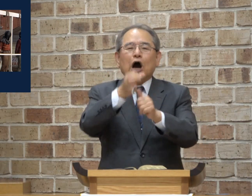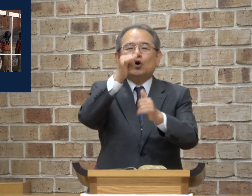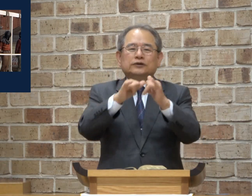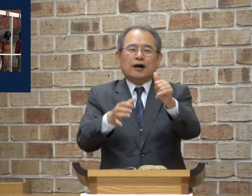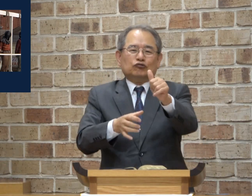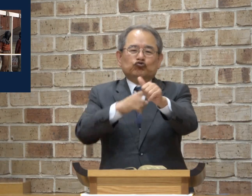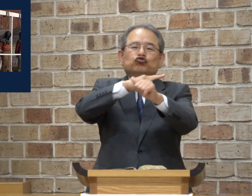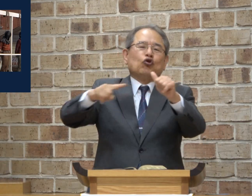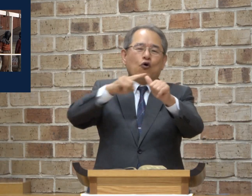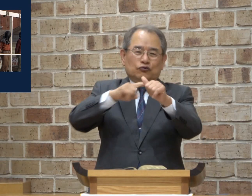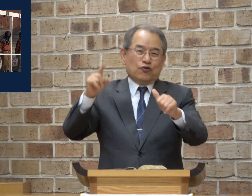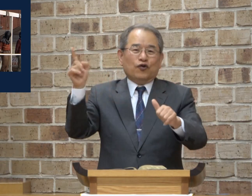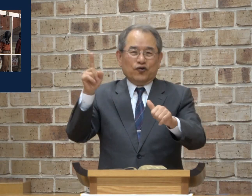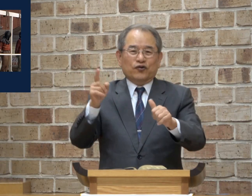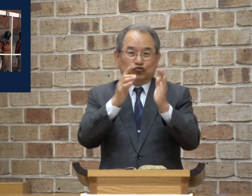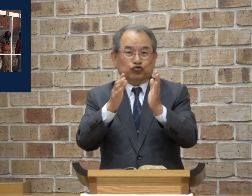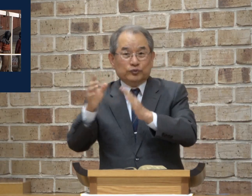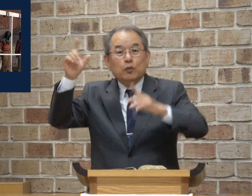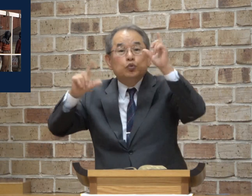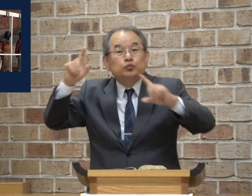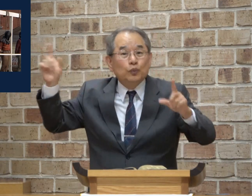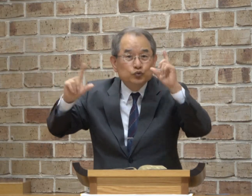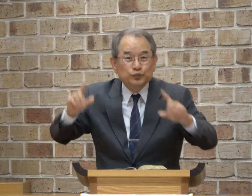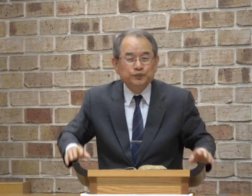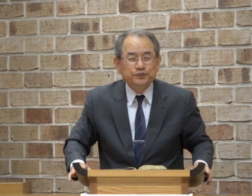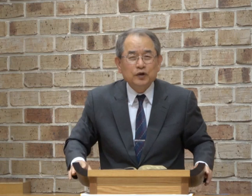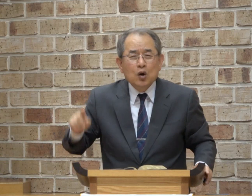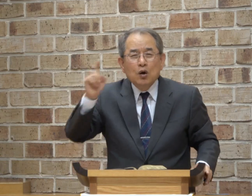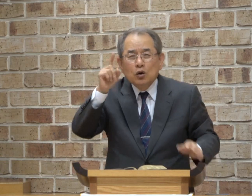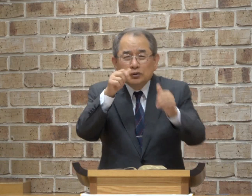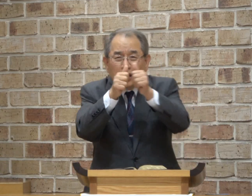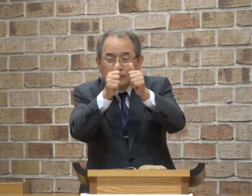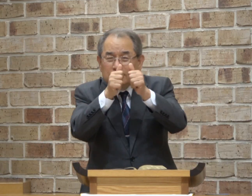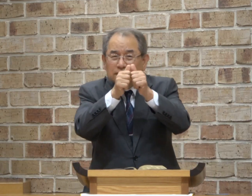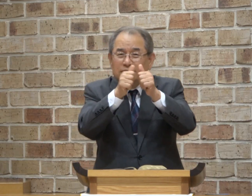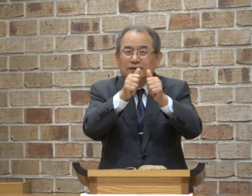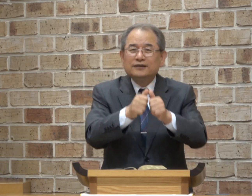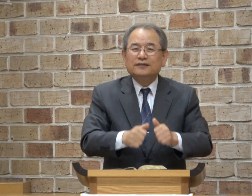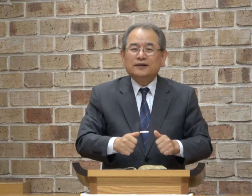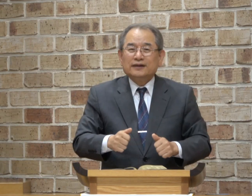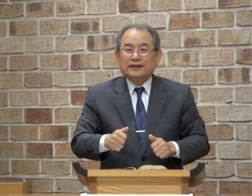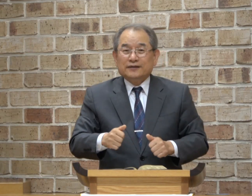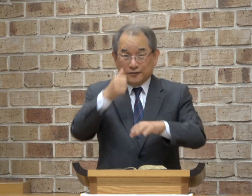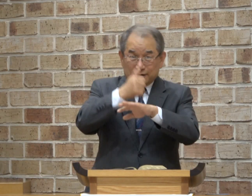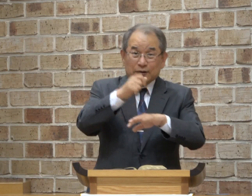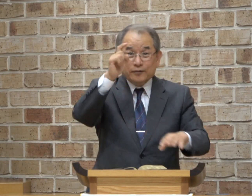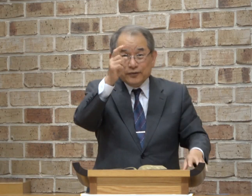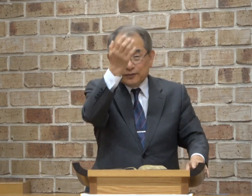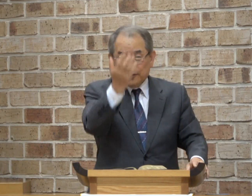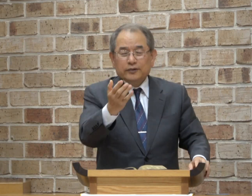결국 사형수로 죽을 준비를 하고 있는 모습입니다. 이 청년이